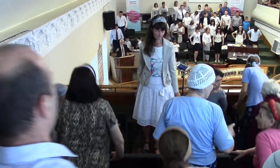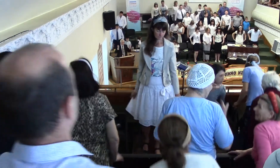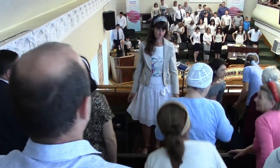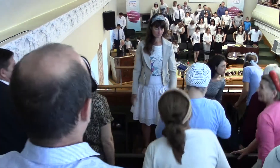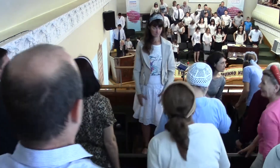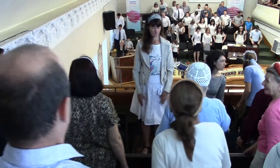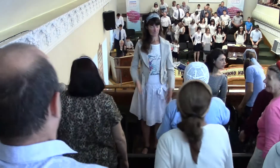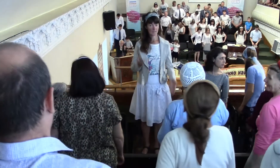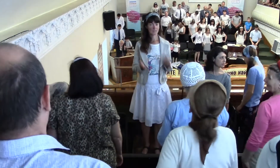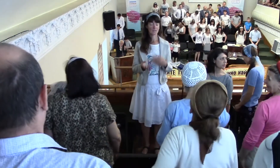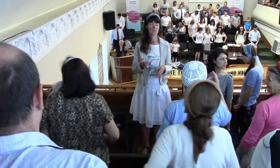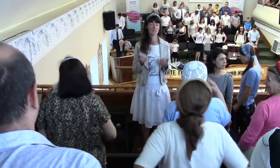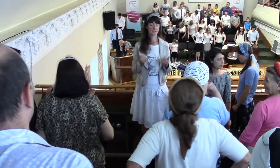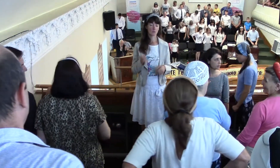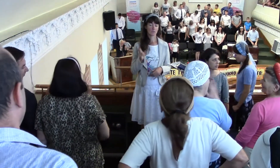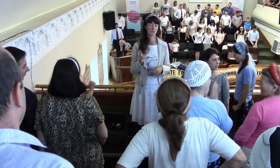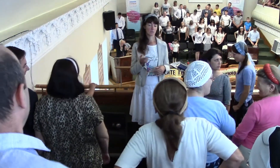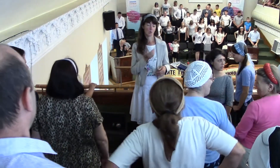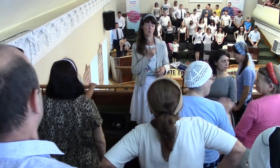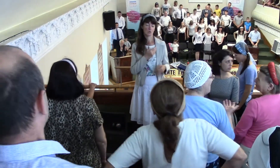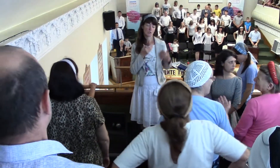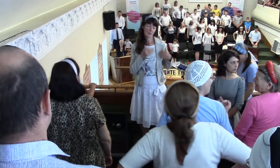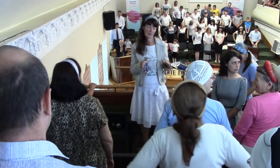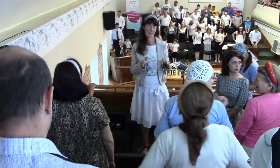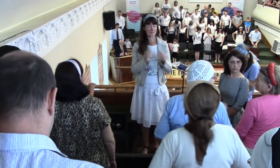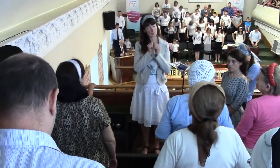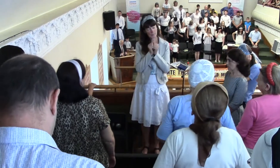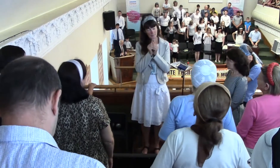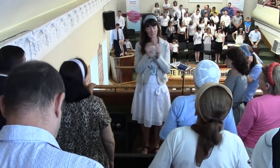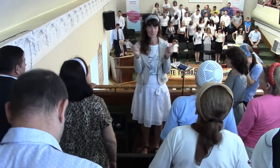И если сегодня есть кто хочет покаяться, помолитесь коротко.